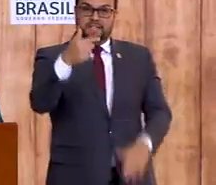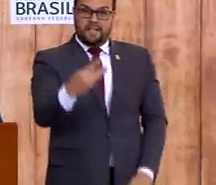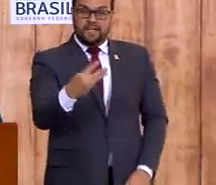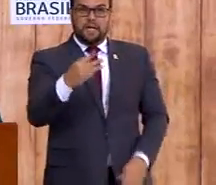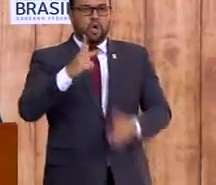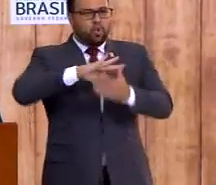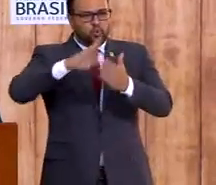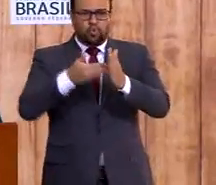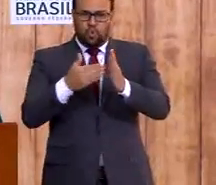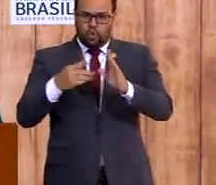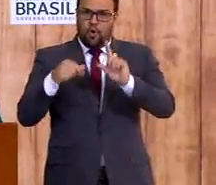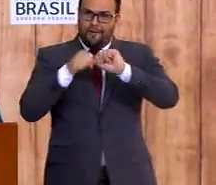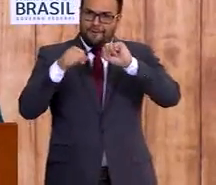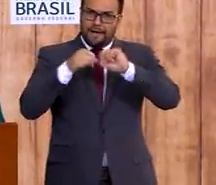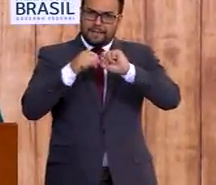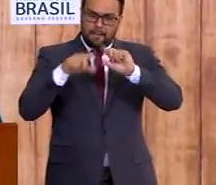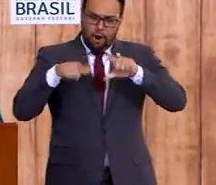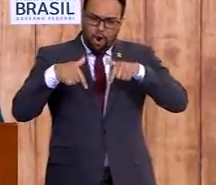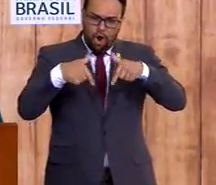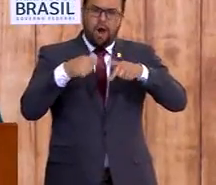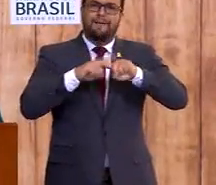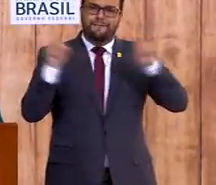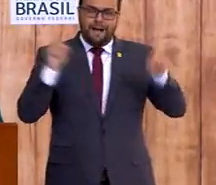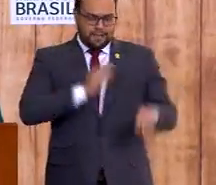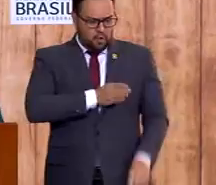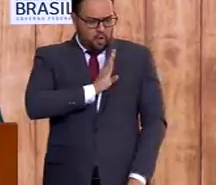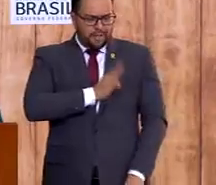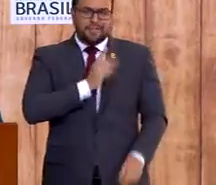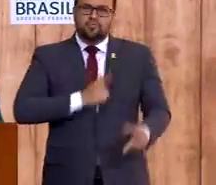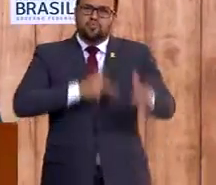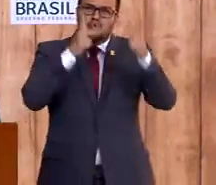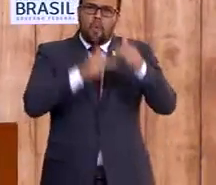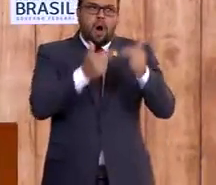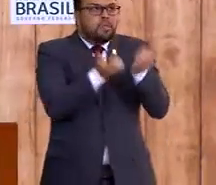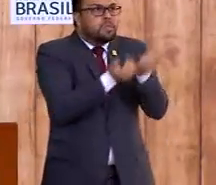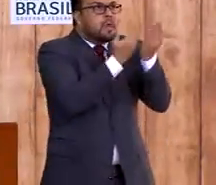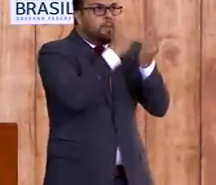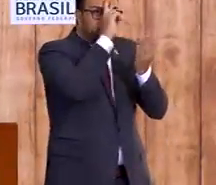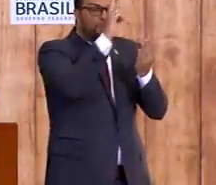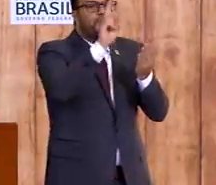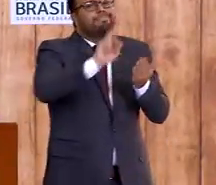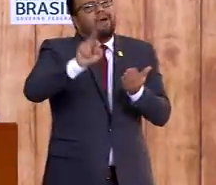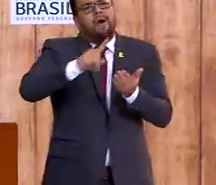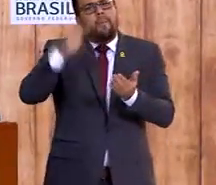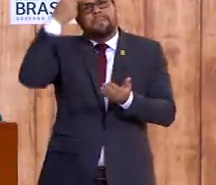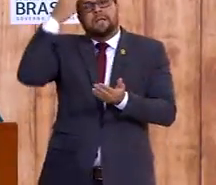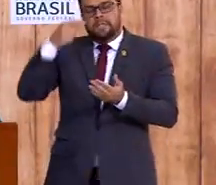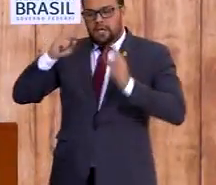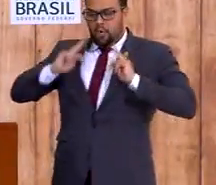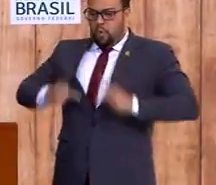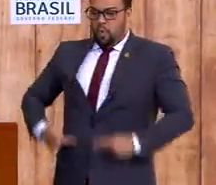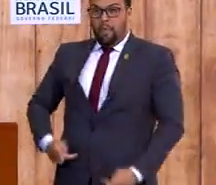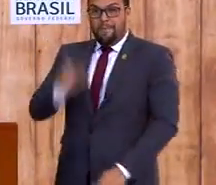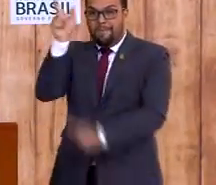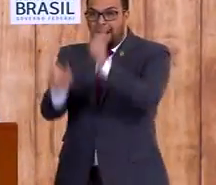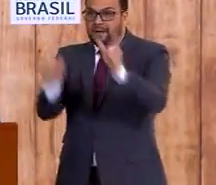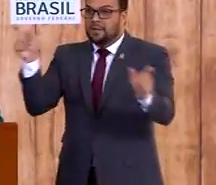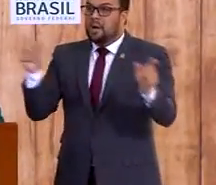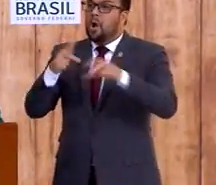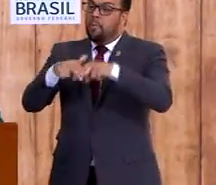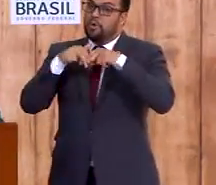fazei-o de todo o coração como ao Senhor e não a homens então eu compro aqui